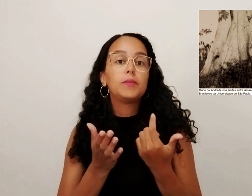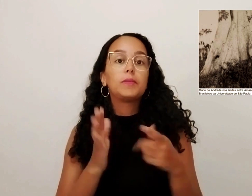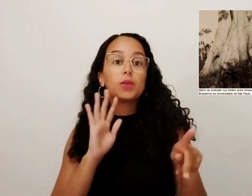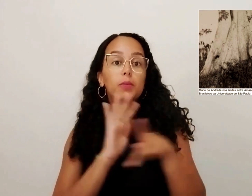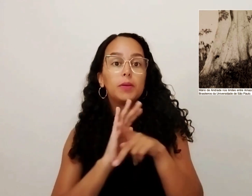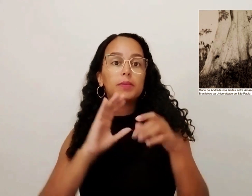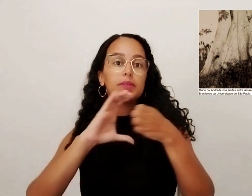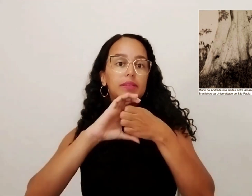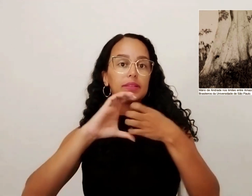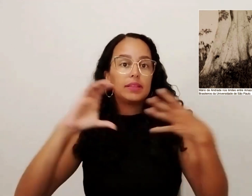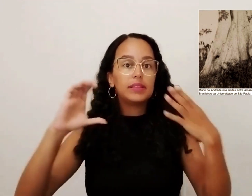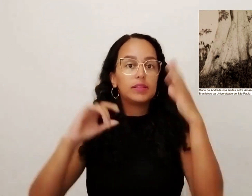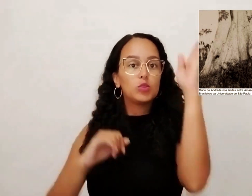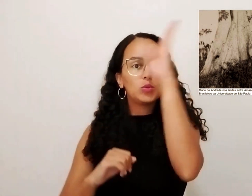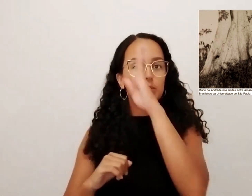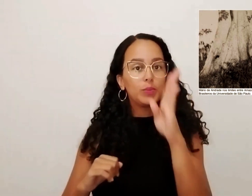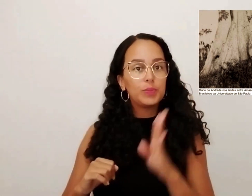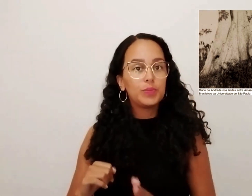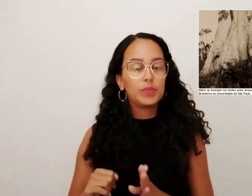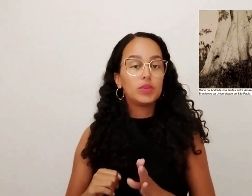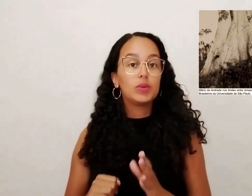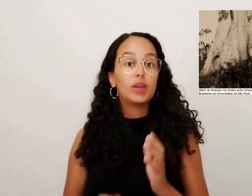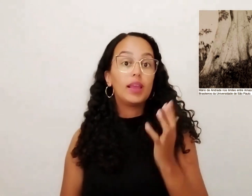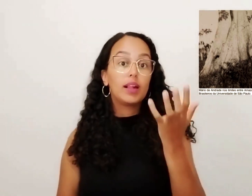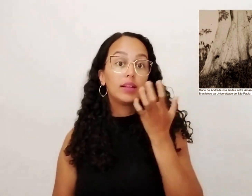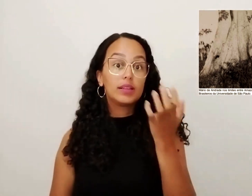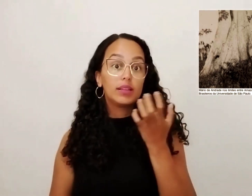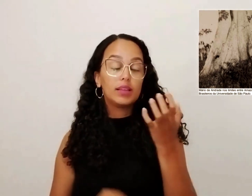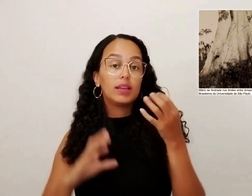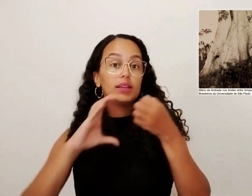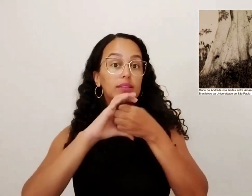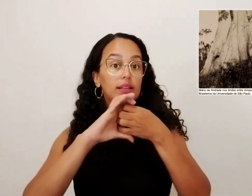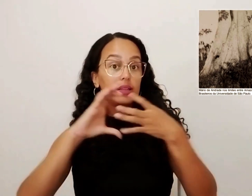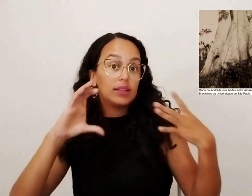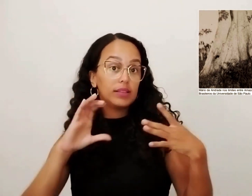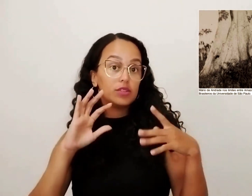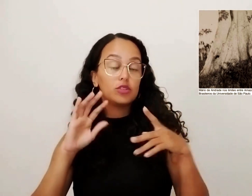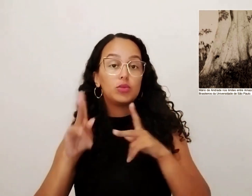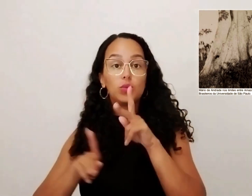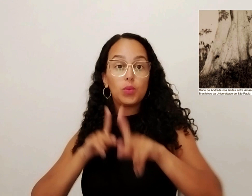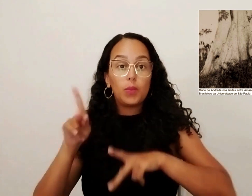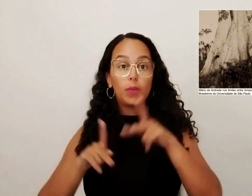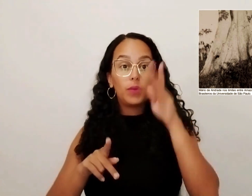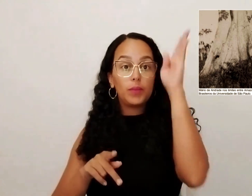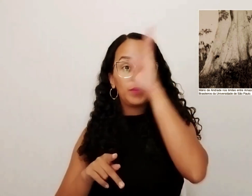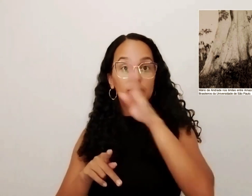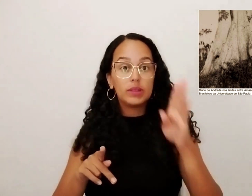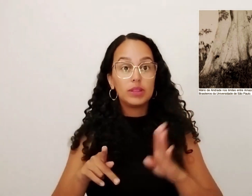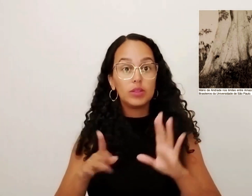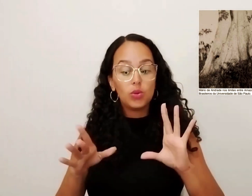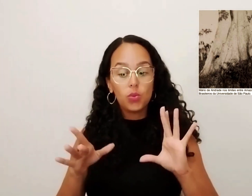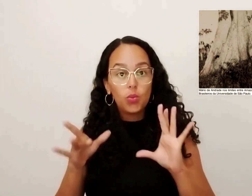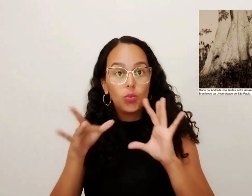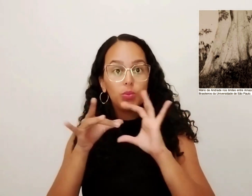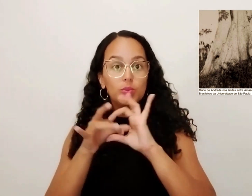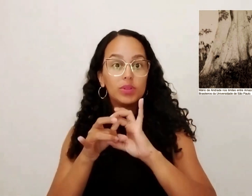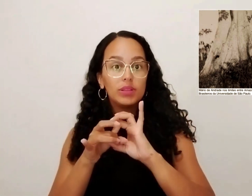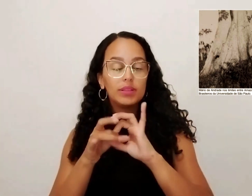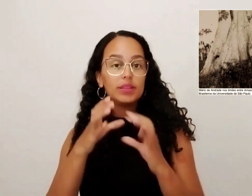características nacionais se unissem, criando uma identidade para a cultura brasileira. O autor